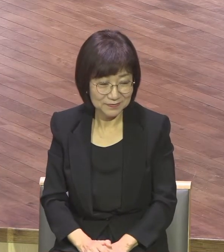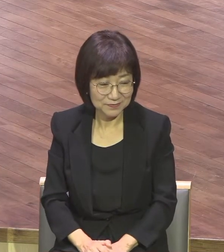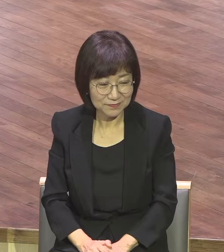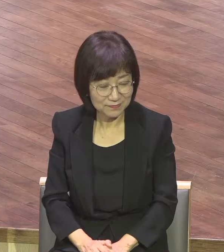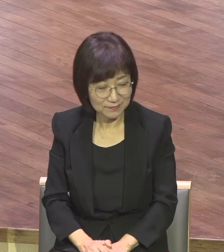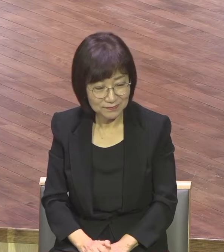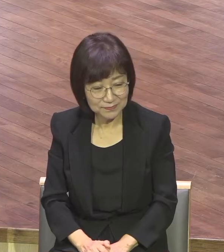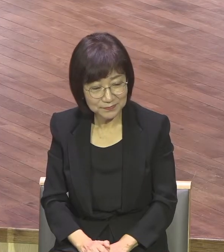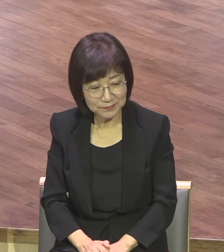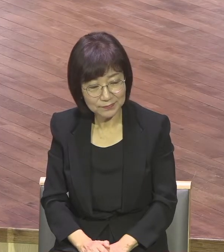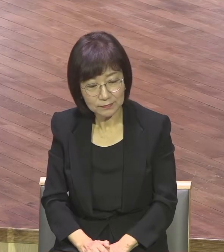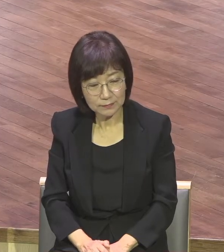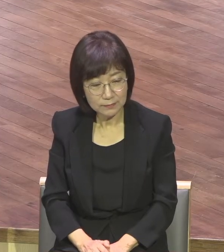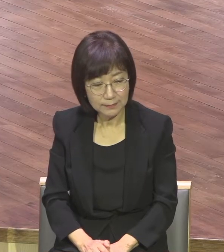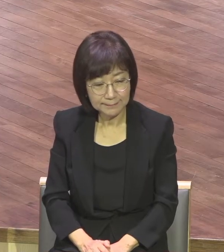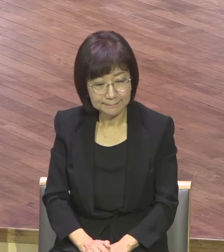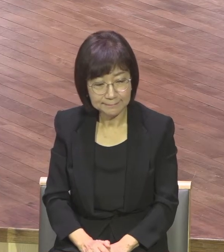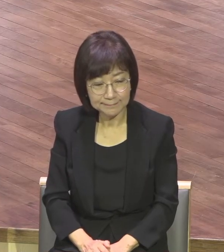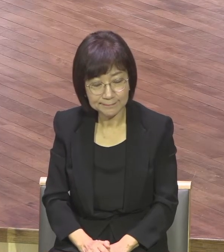다해서